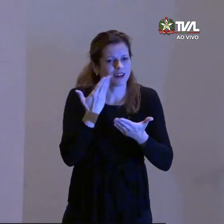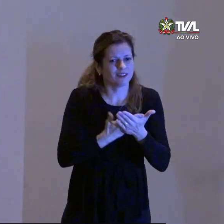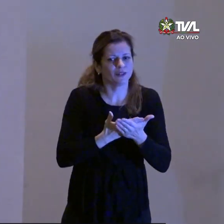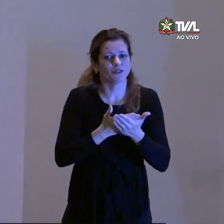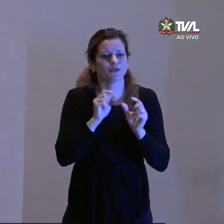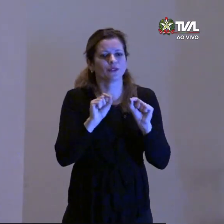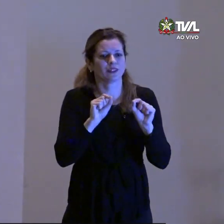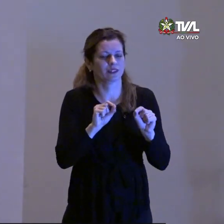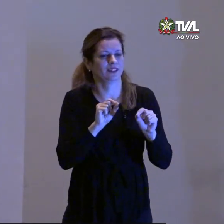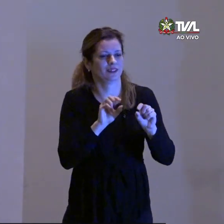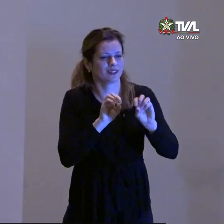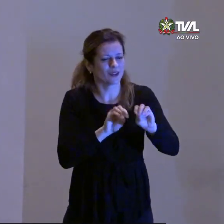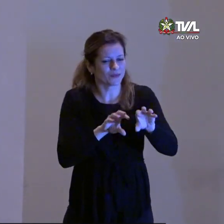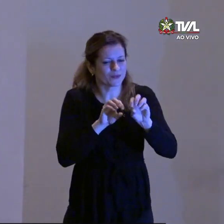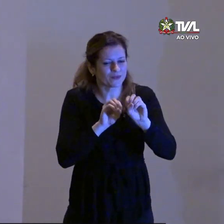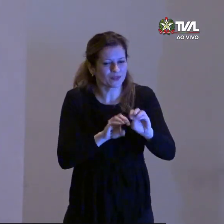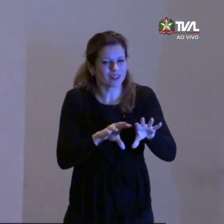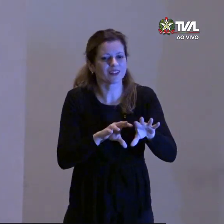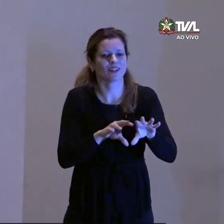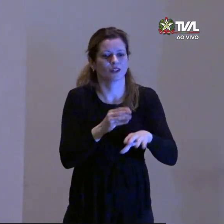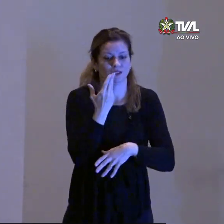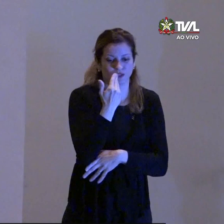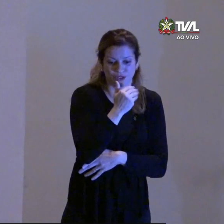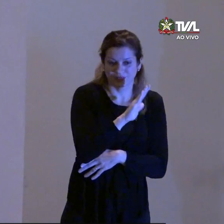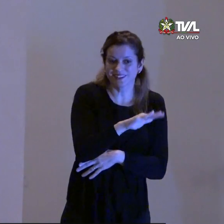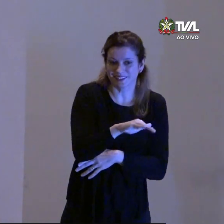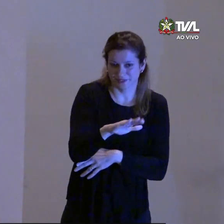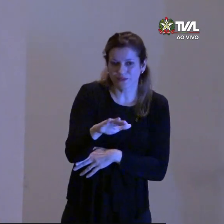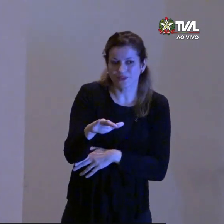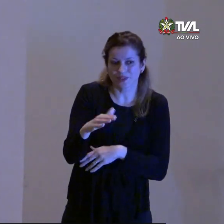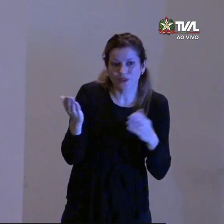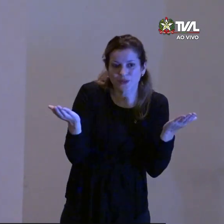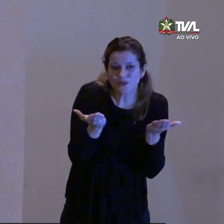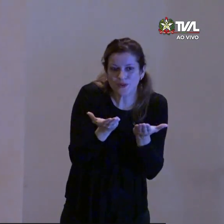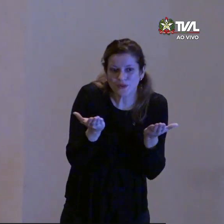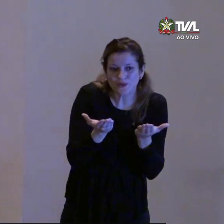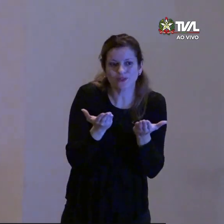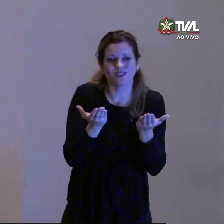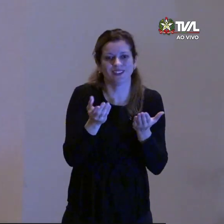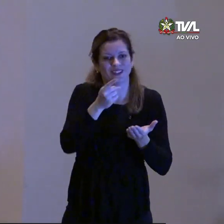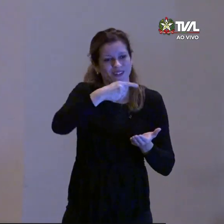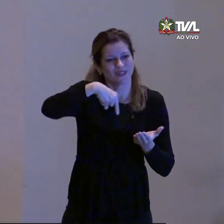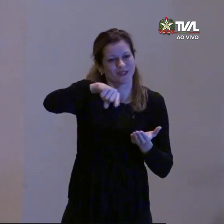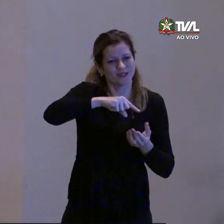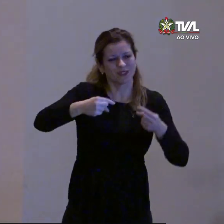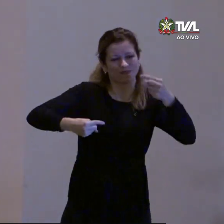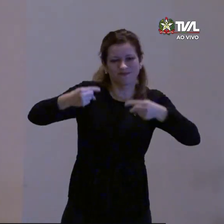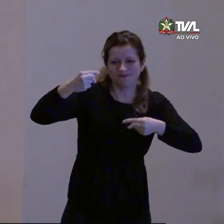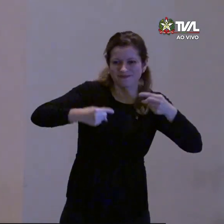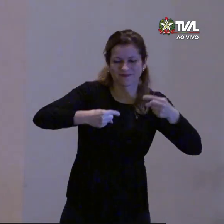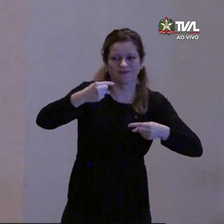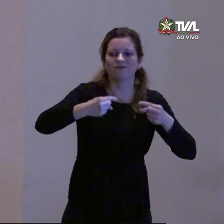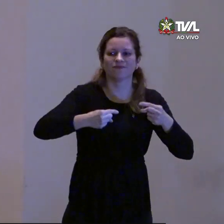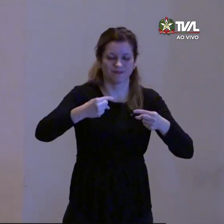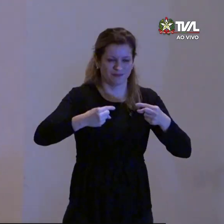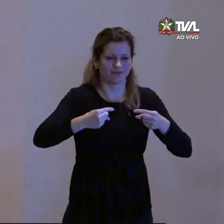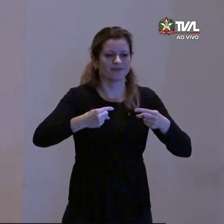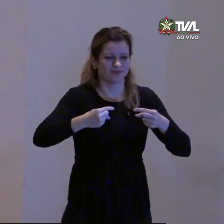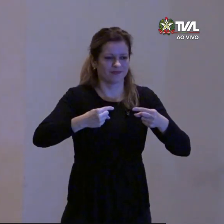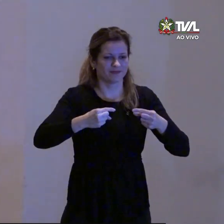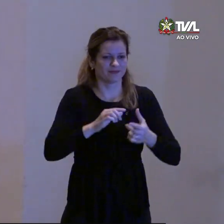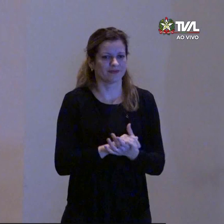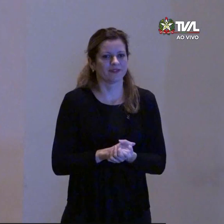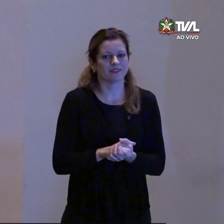educação EA educação infantil que é o que nós estamos aqui em tela de batendo ela é feita assim